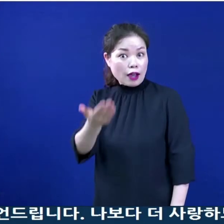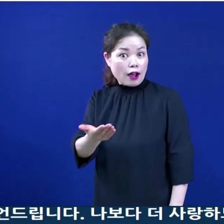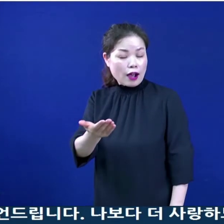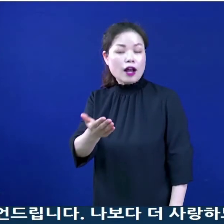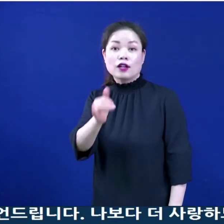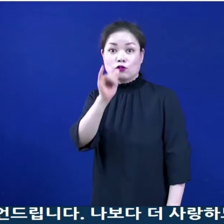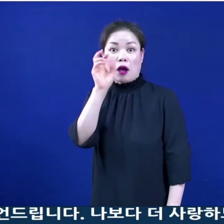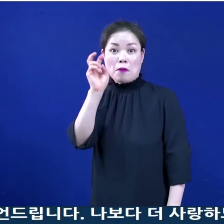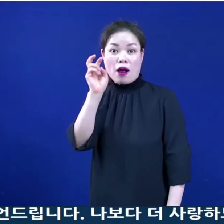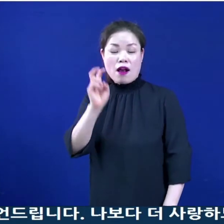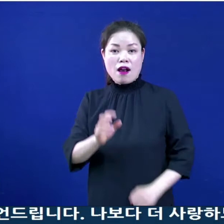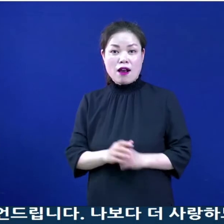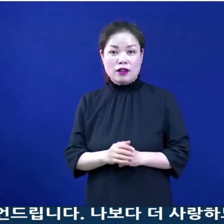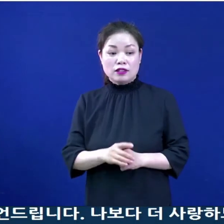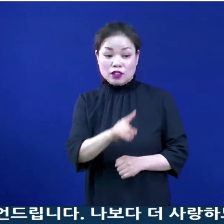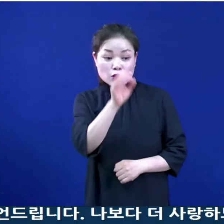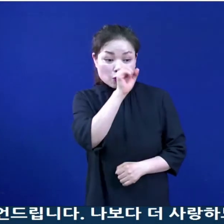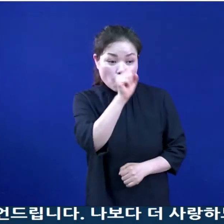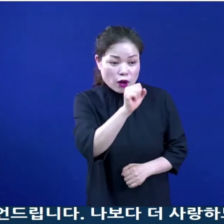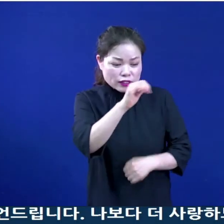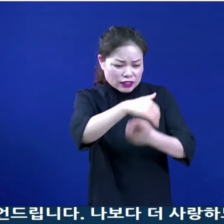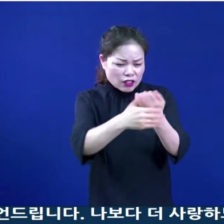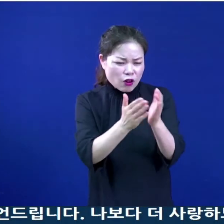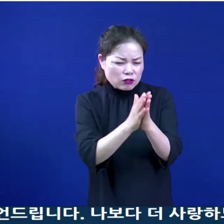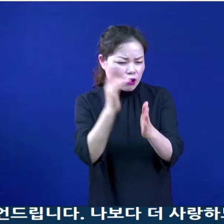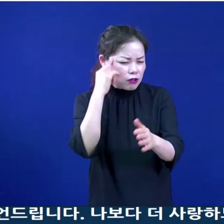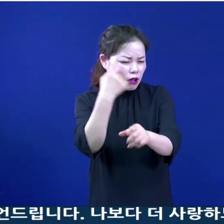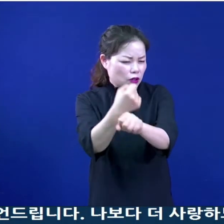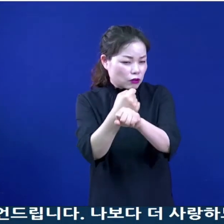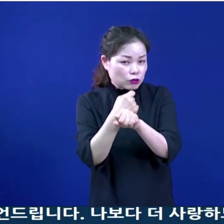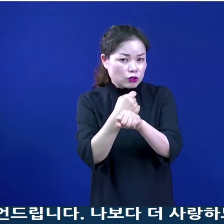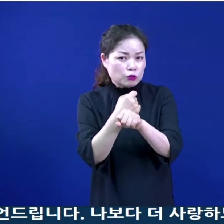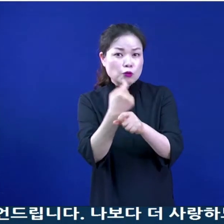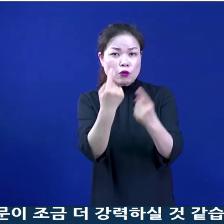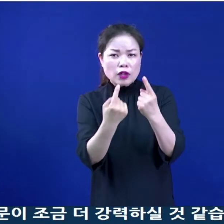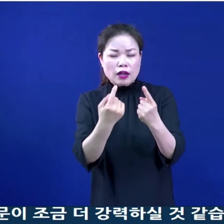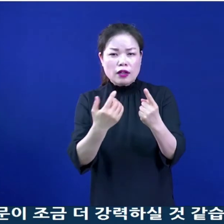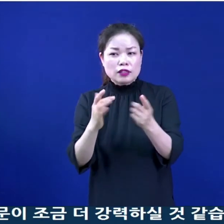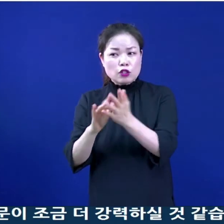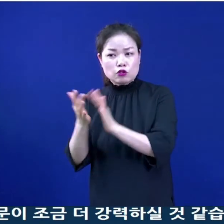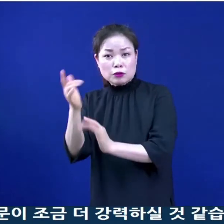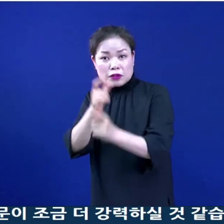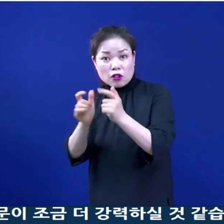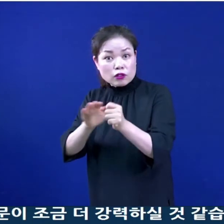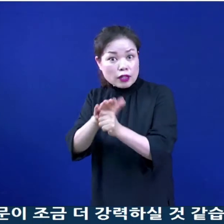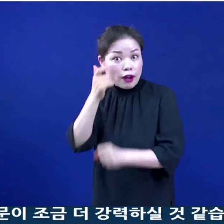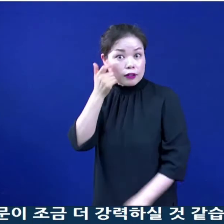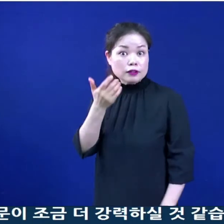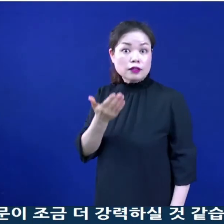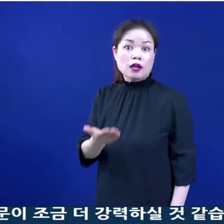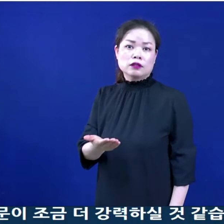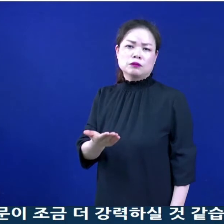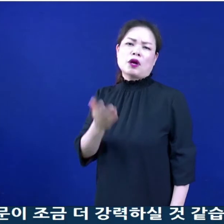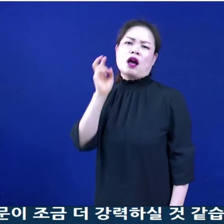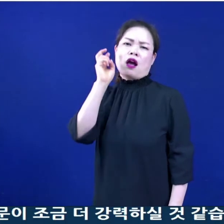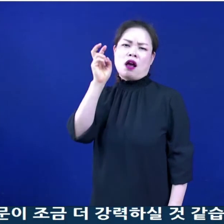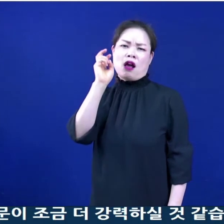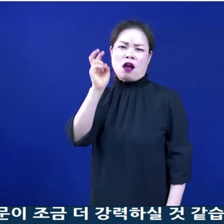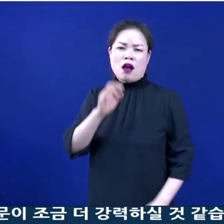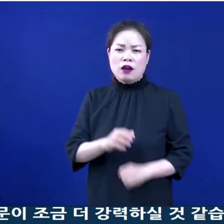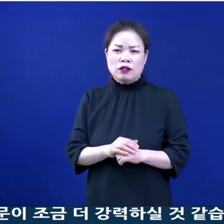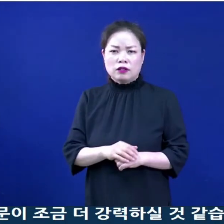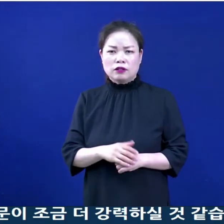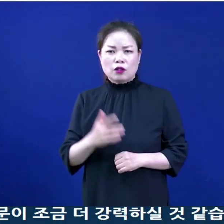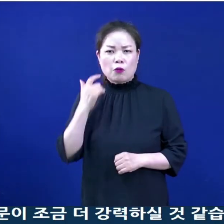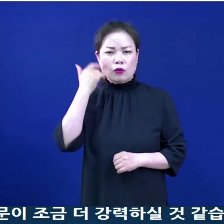같아요. 네가 그렇게 좋아하는 성경 연구 풀이보다 나를 더 사랑하느냐? 예수님이 그렇게 질문하실 수 있을 것 같아요. 왜냐하면 저는